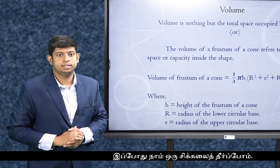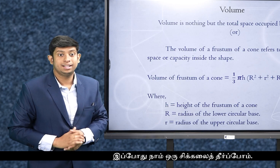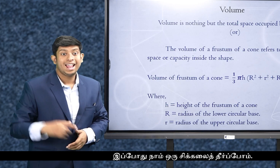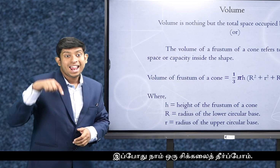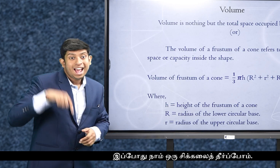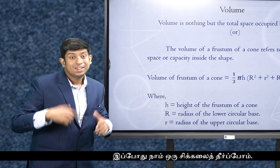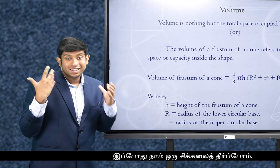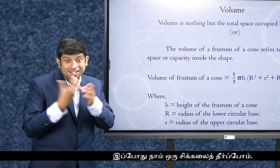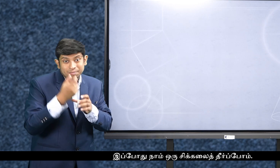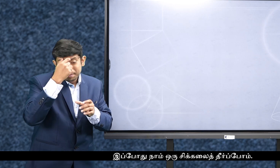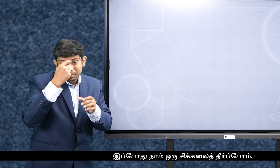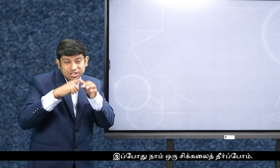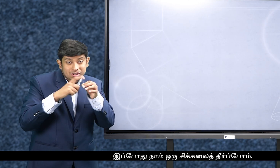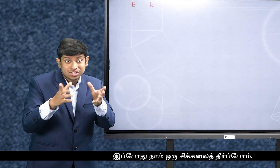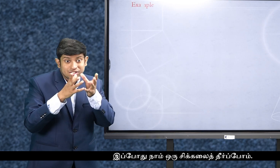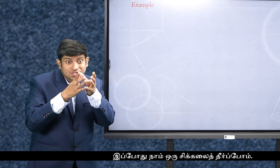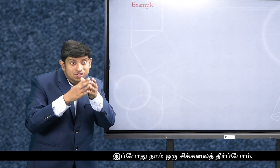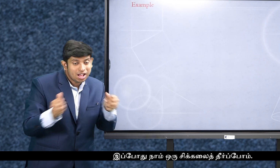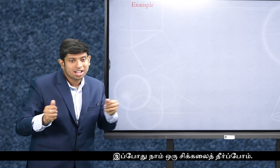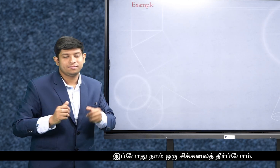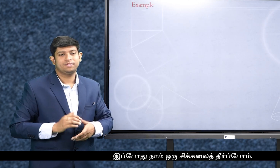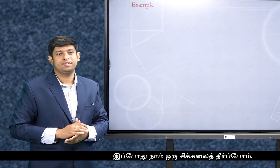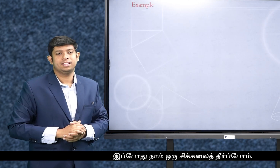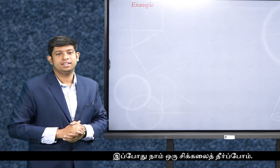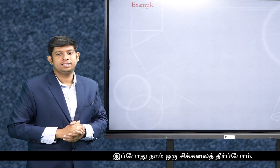இப்போது நாம் ஒரு சிக்கலை தீர்ப்போம்.